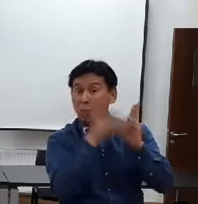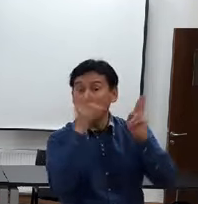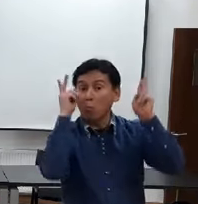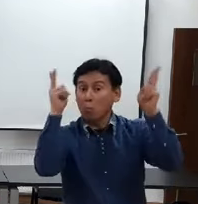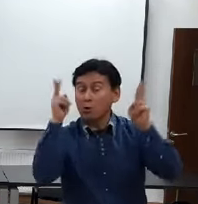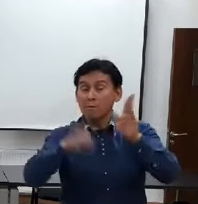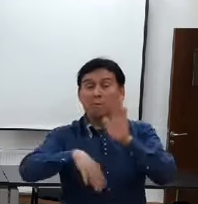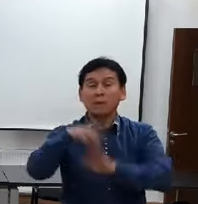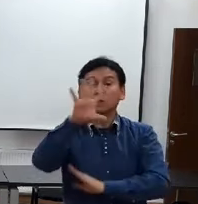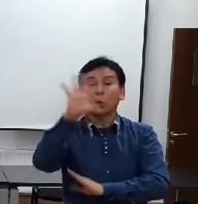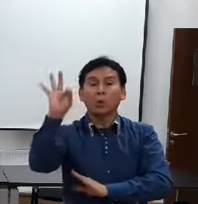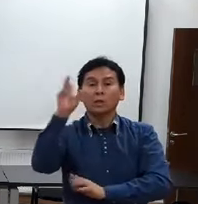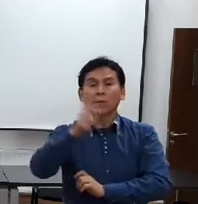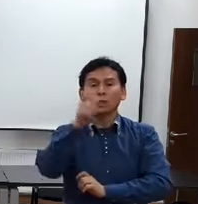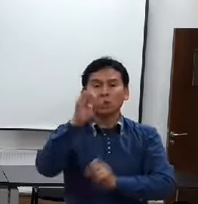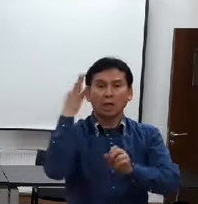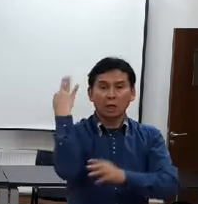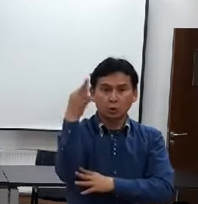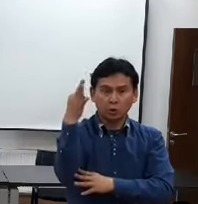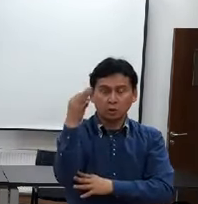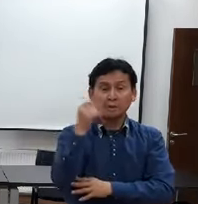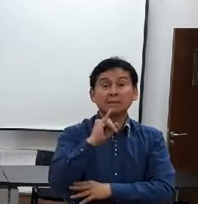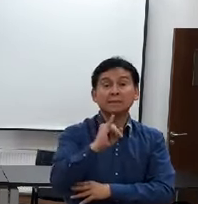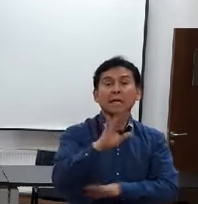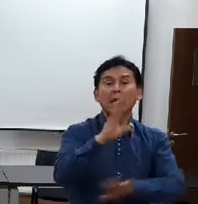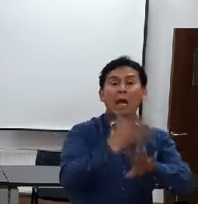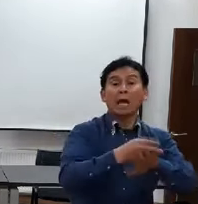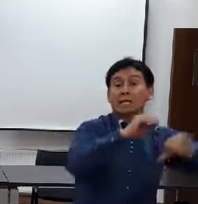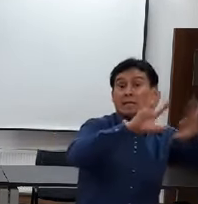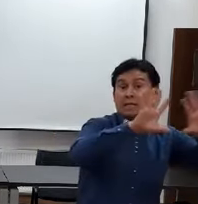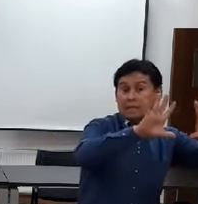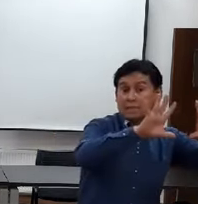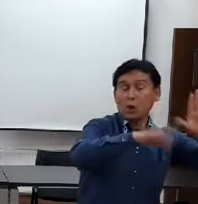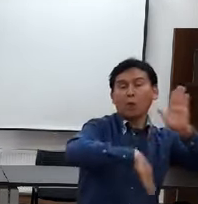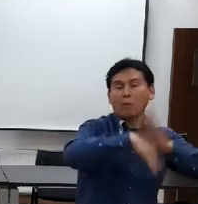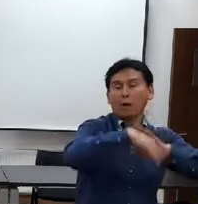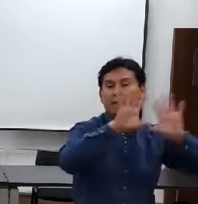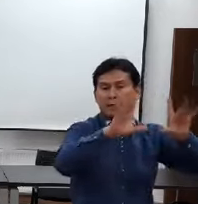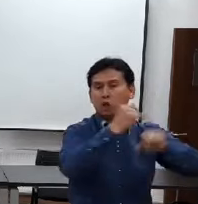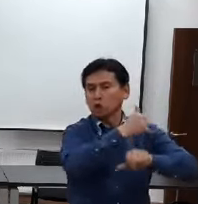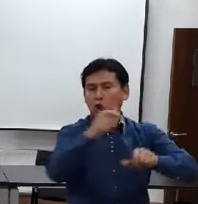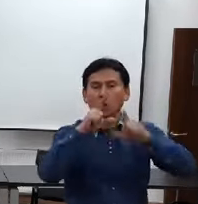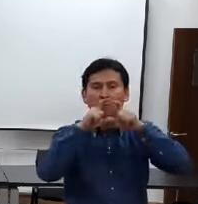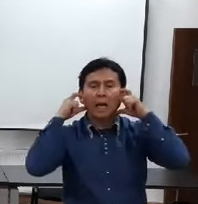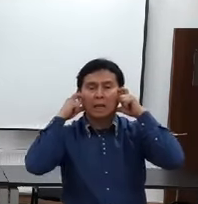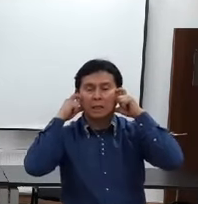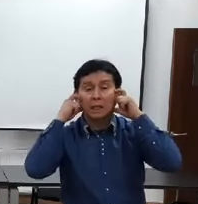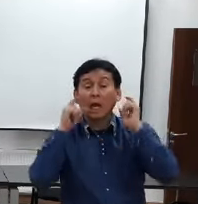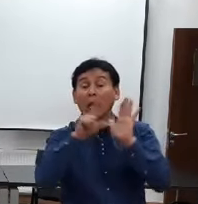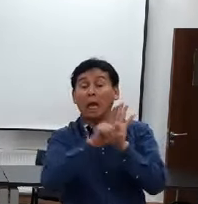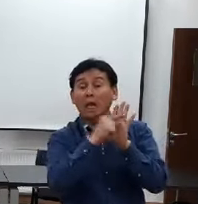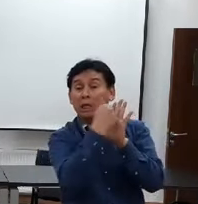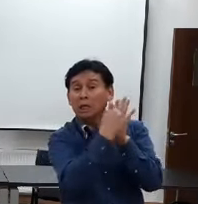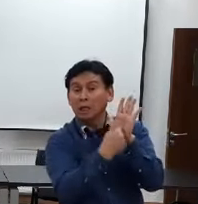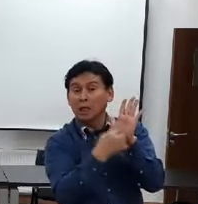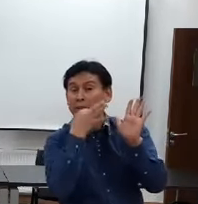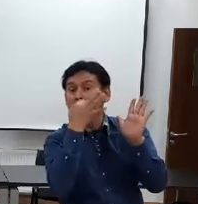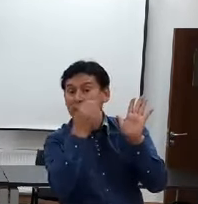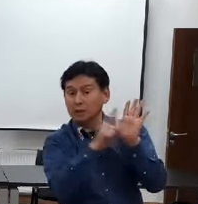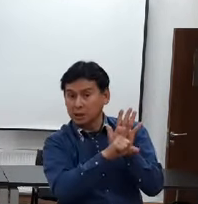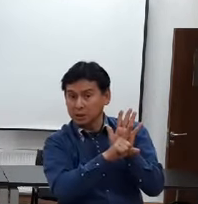reuniones de más de 50 personas y si hay 10 deben más de 10 deben estar con mascarilla eso es lo que dice hoy día la